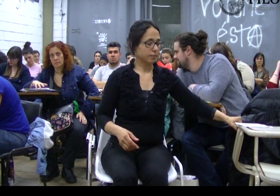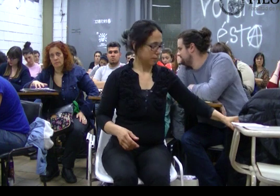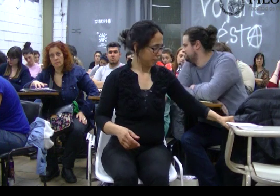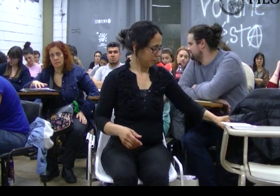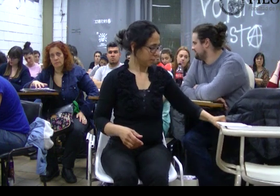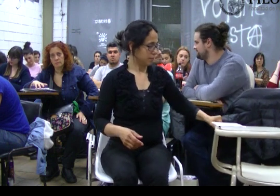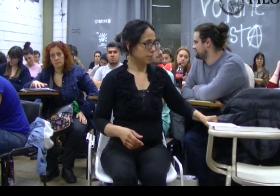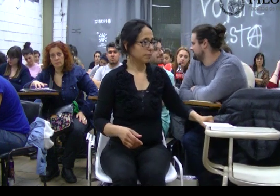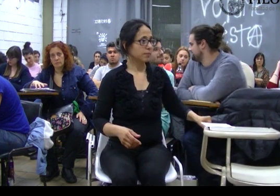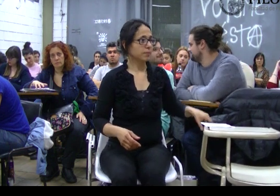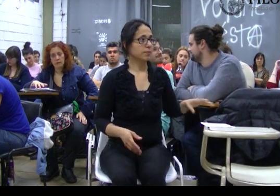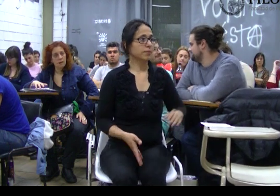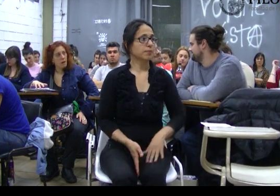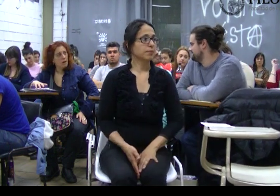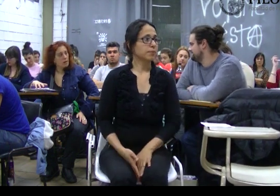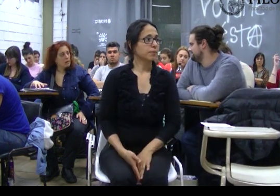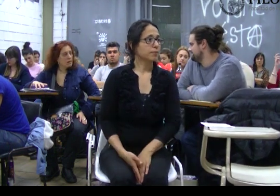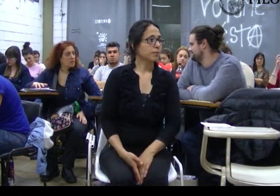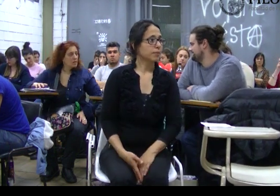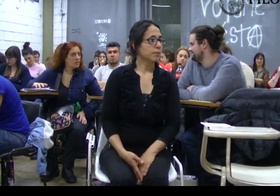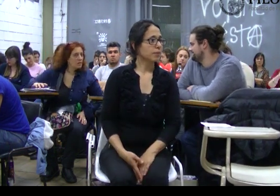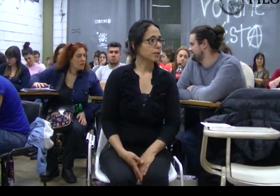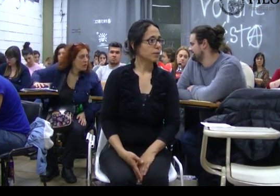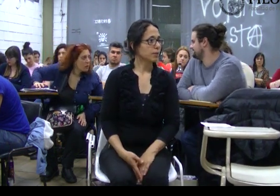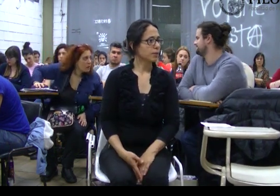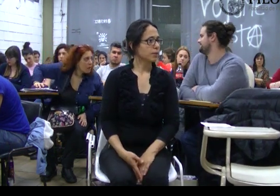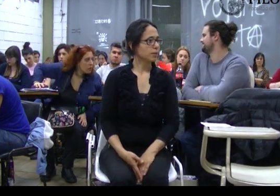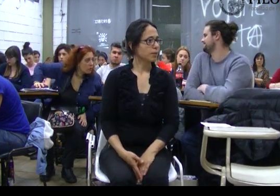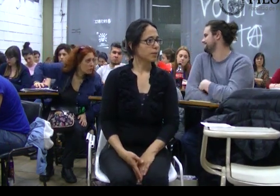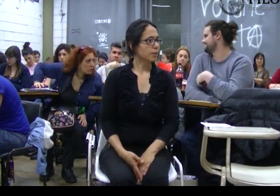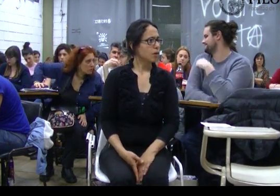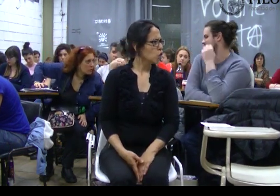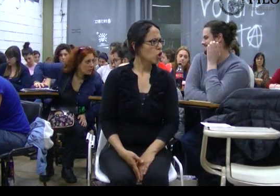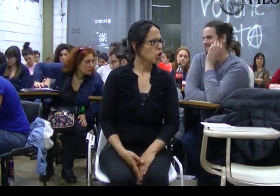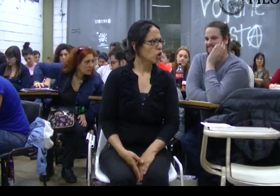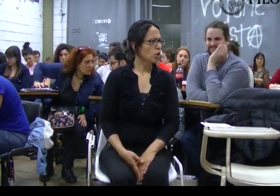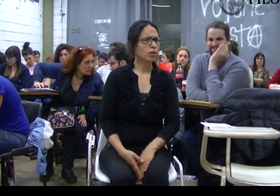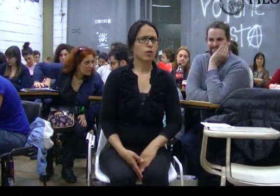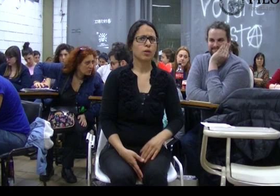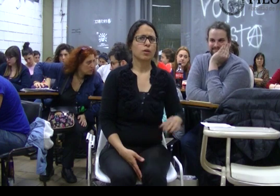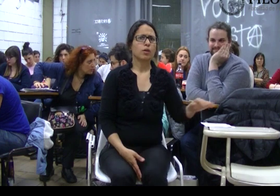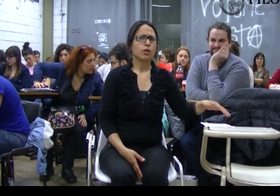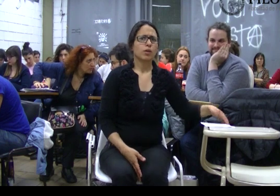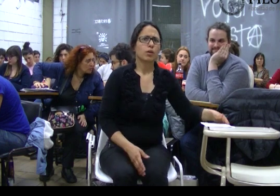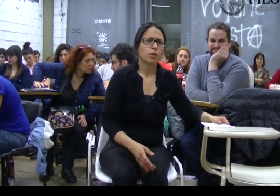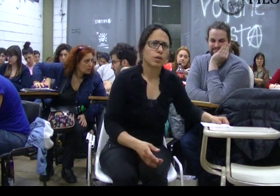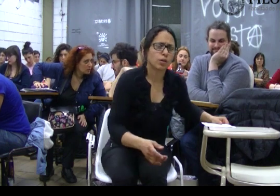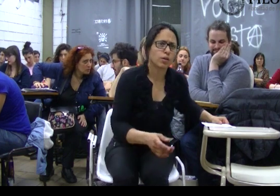Claro, no sé. Claro. Buscamos los días para que un poquito.